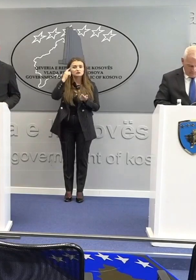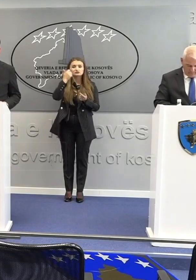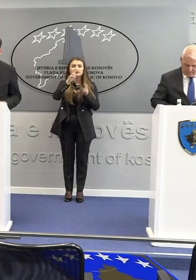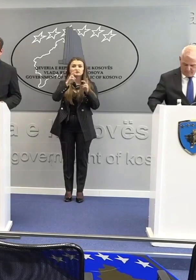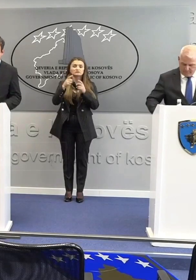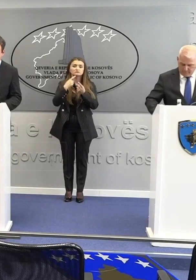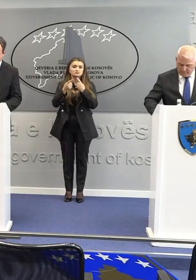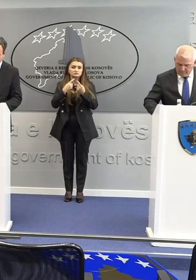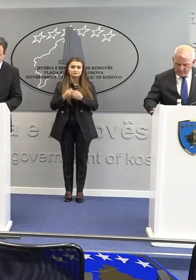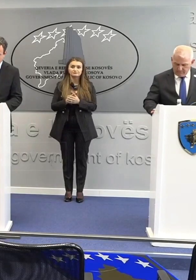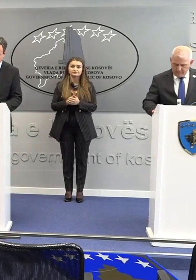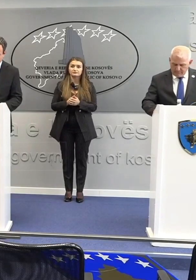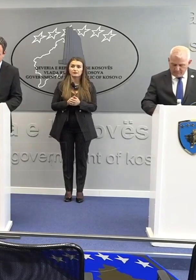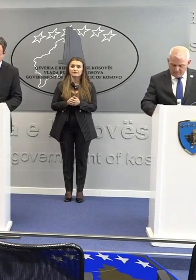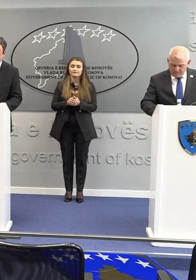e fundit.